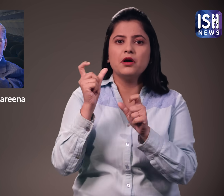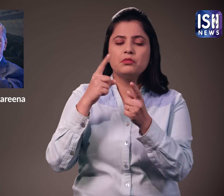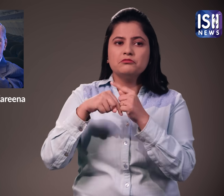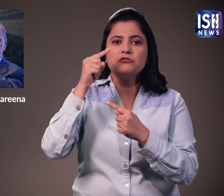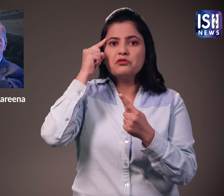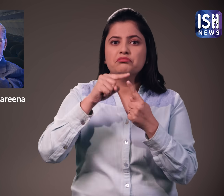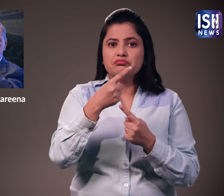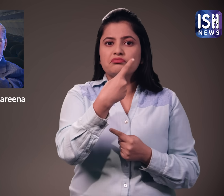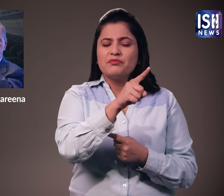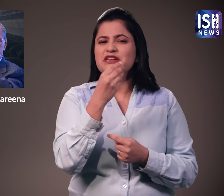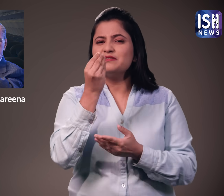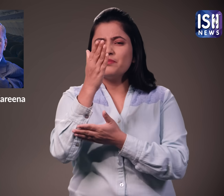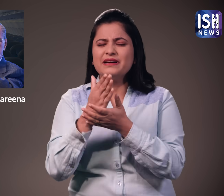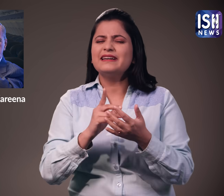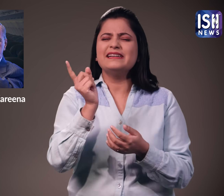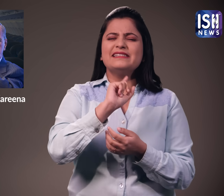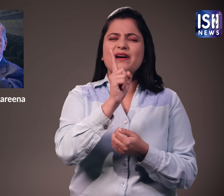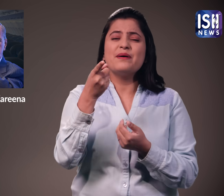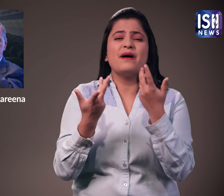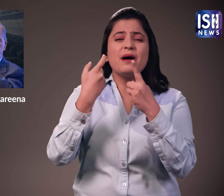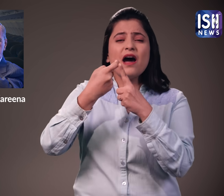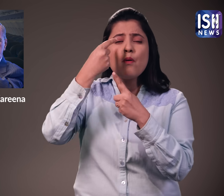कुछ उनसे सहमत थे तो कुछ उनसे सहमत नहीं थे